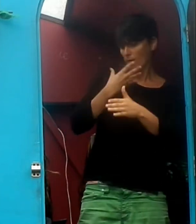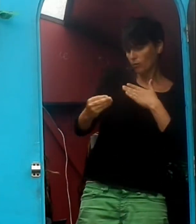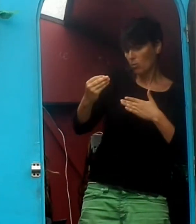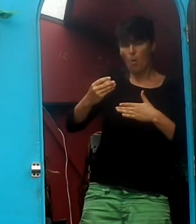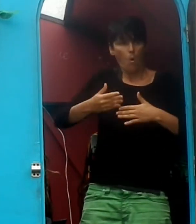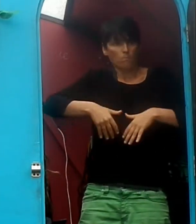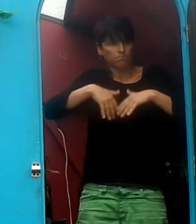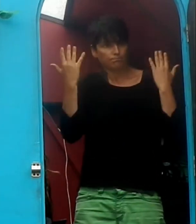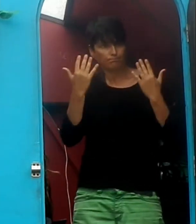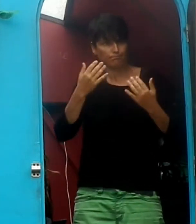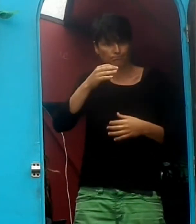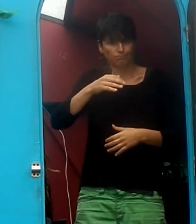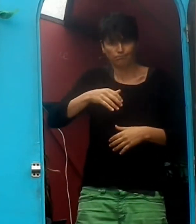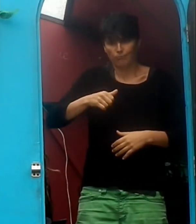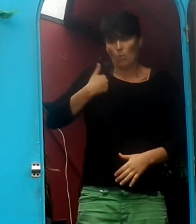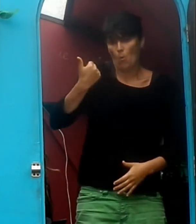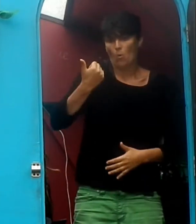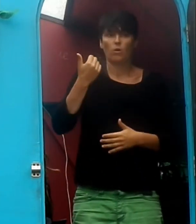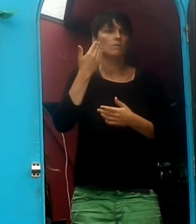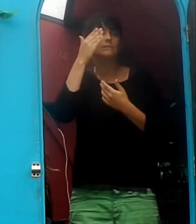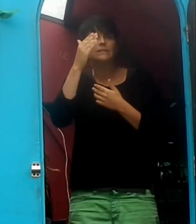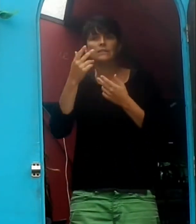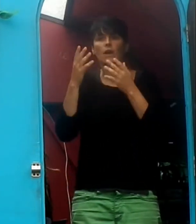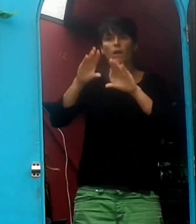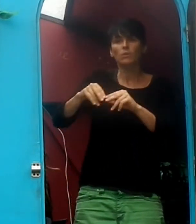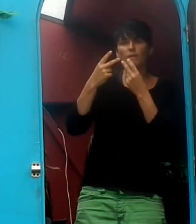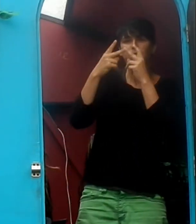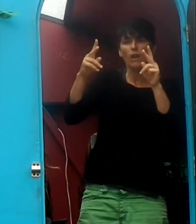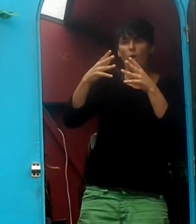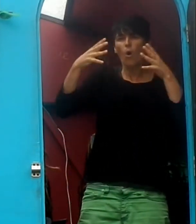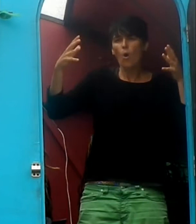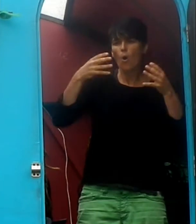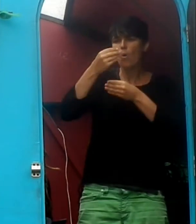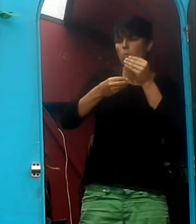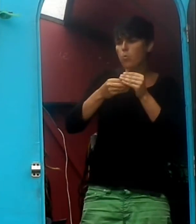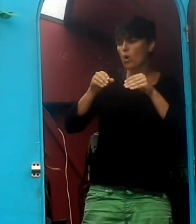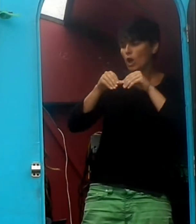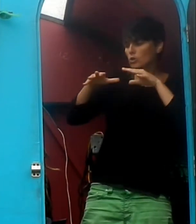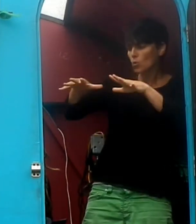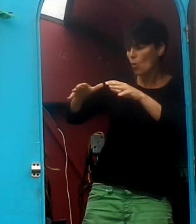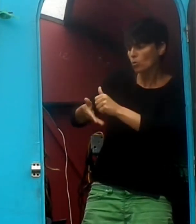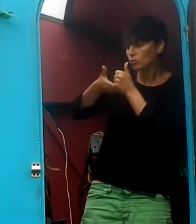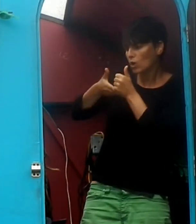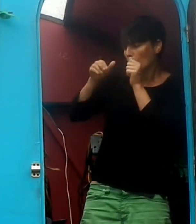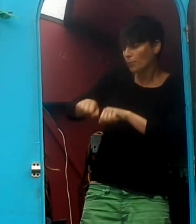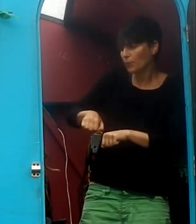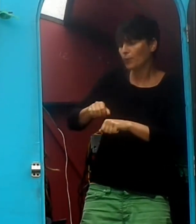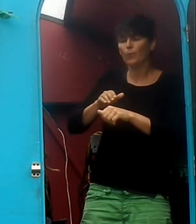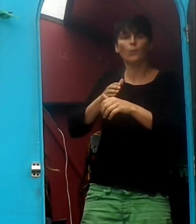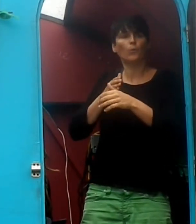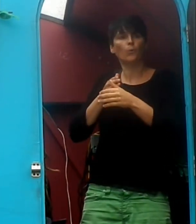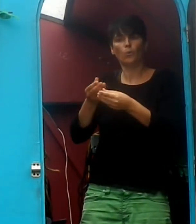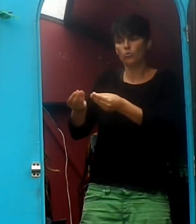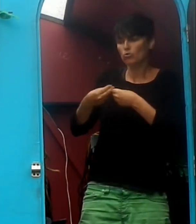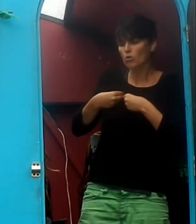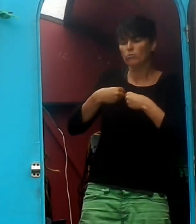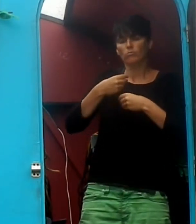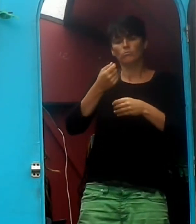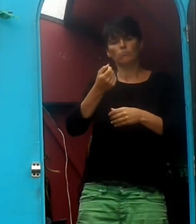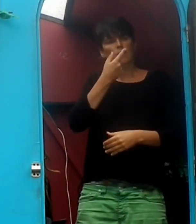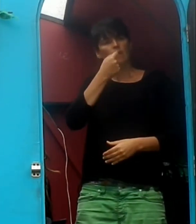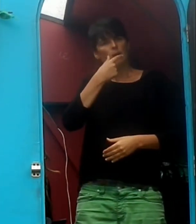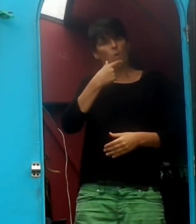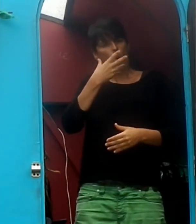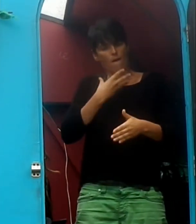centres urbains ou qu'elles sont proches de réseaux de soutien, elles peuvent avoir accès au misoprostol, qui est une